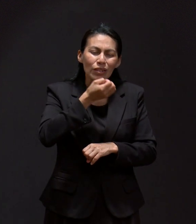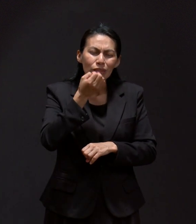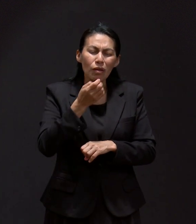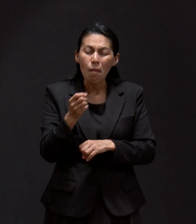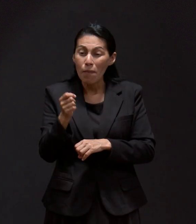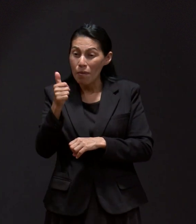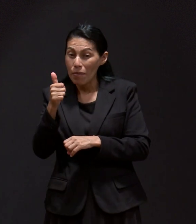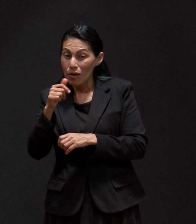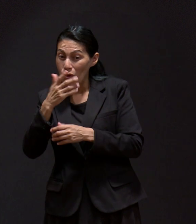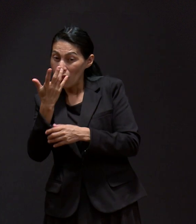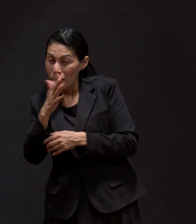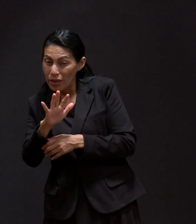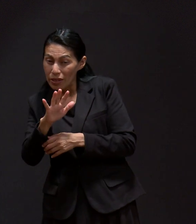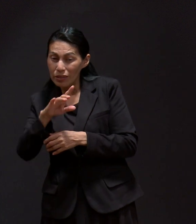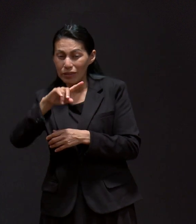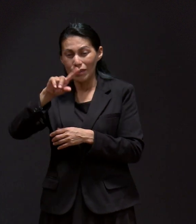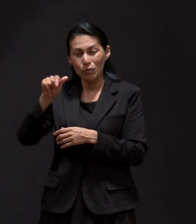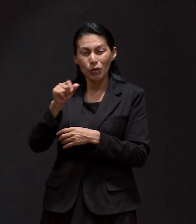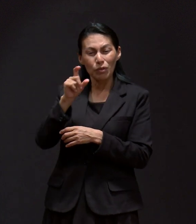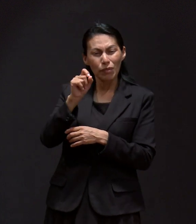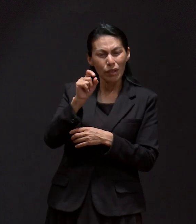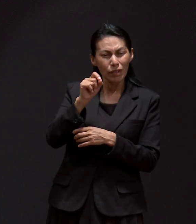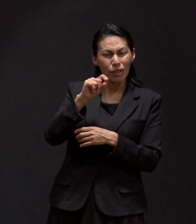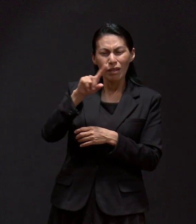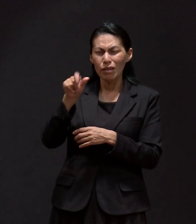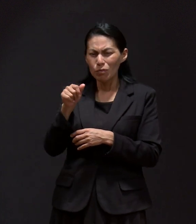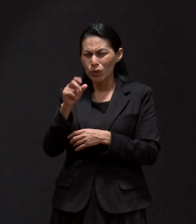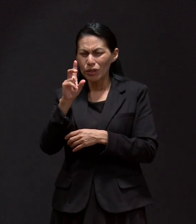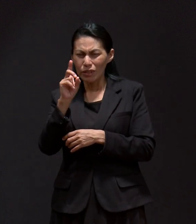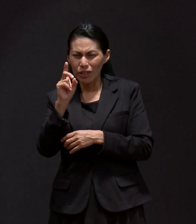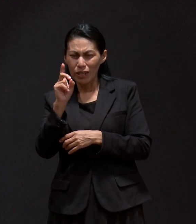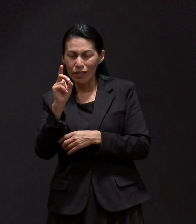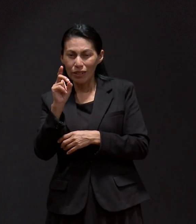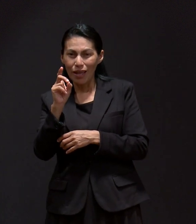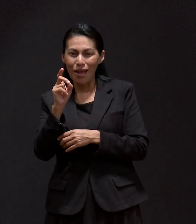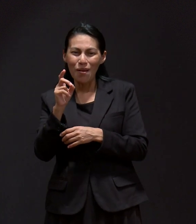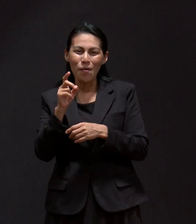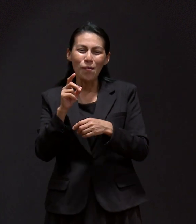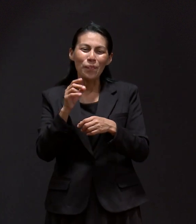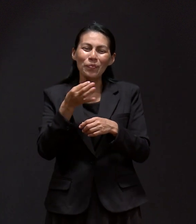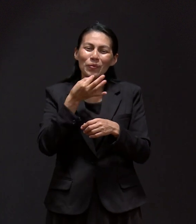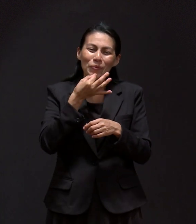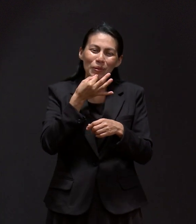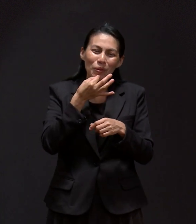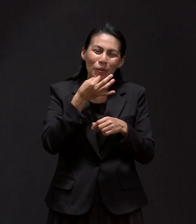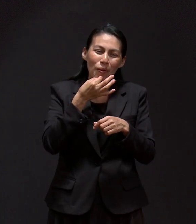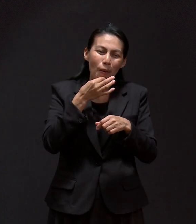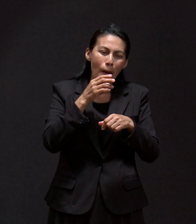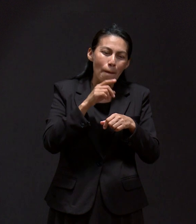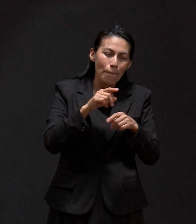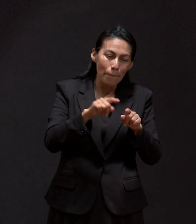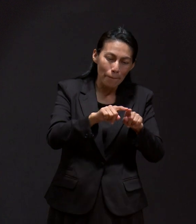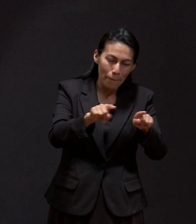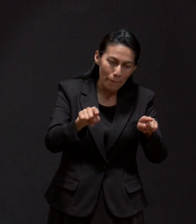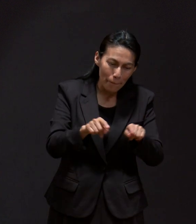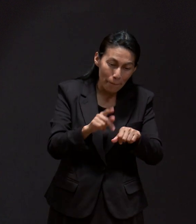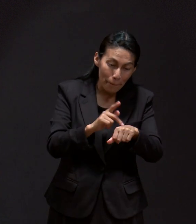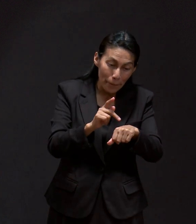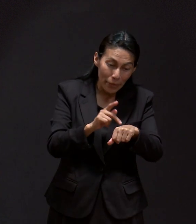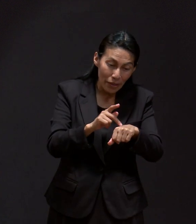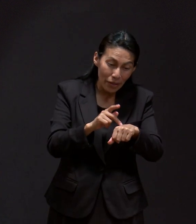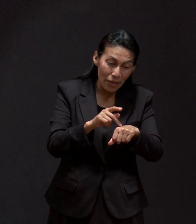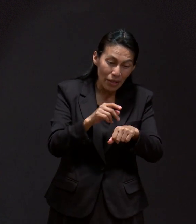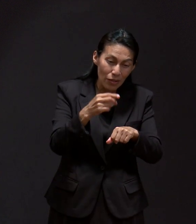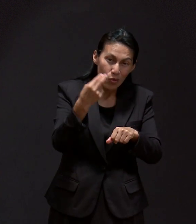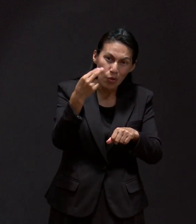como diez personas y logramos 20 y luego 30 en algún momento puso funk y una piedrita con cada uno de